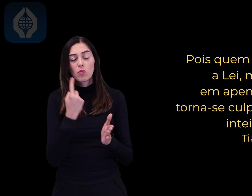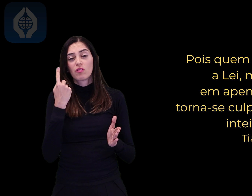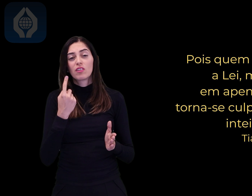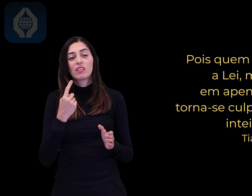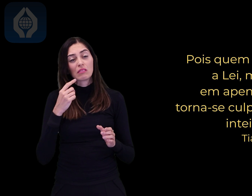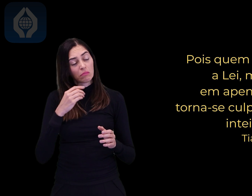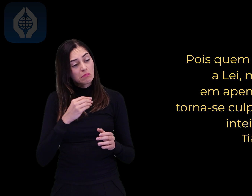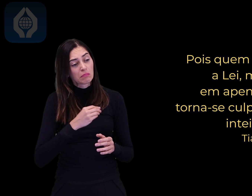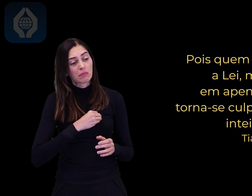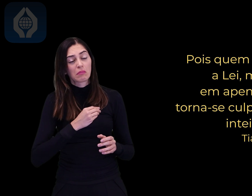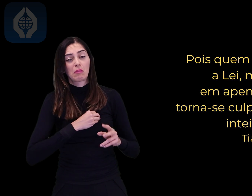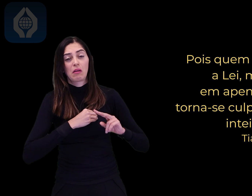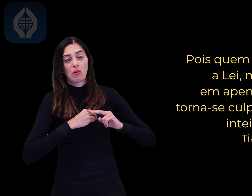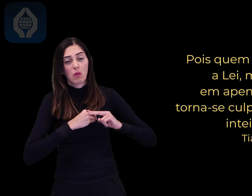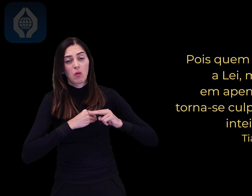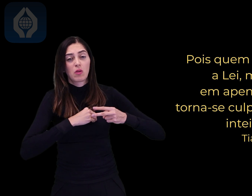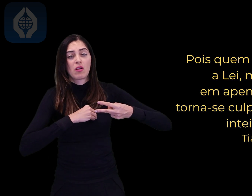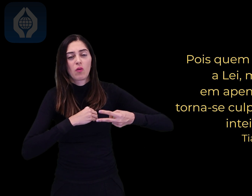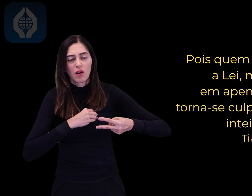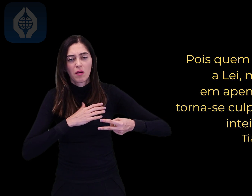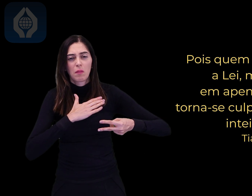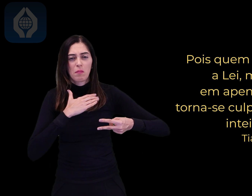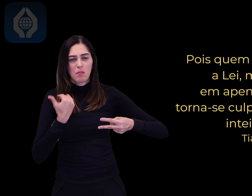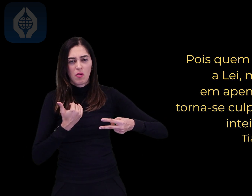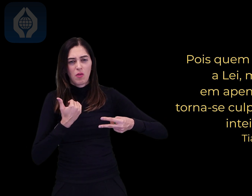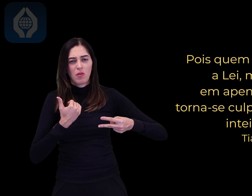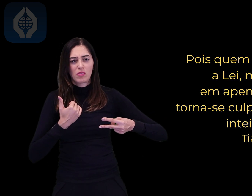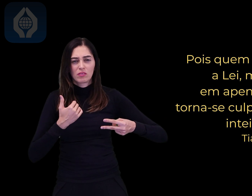receberam o castigo da morte. Uma